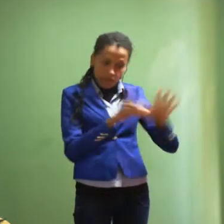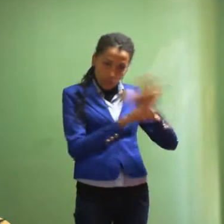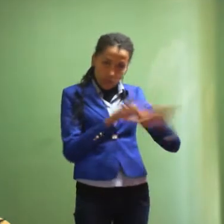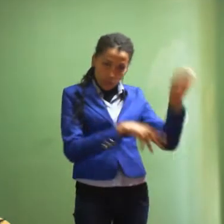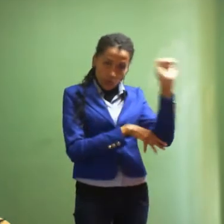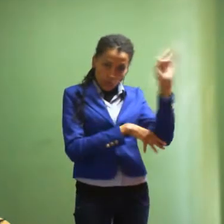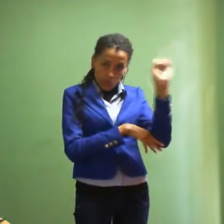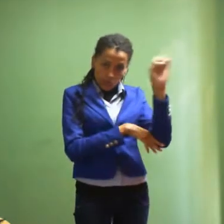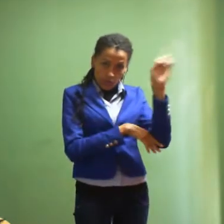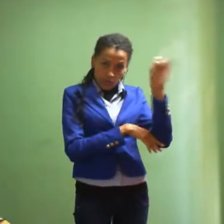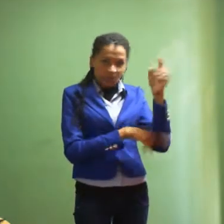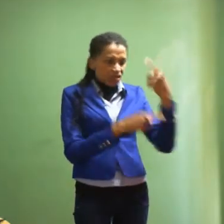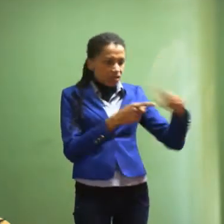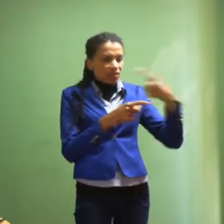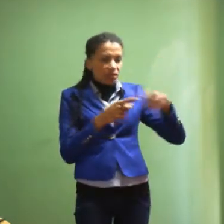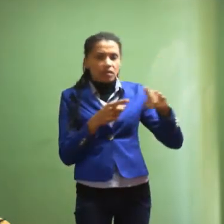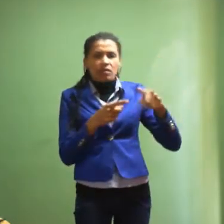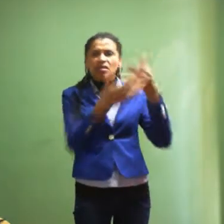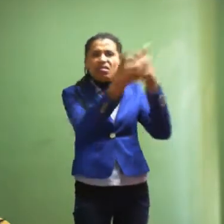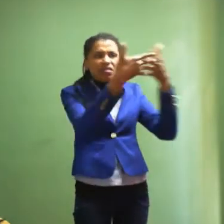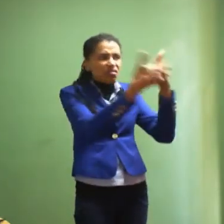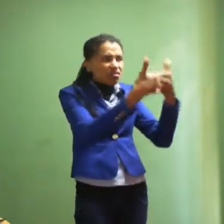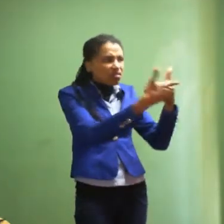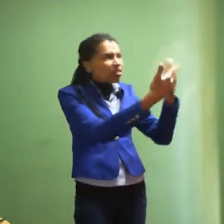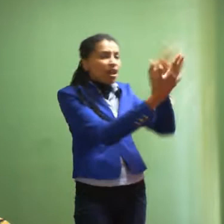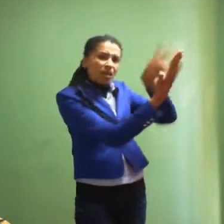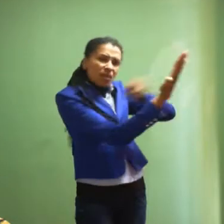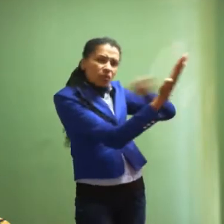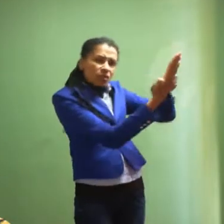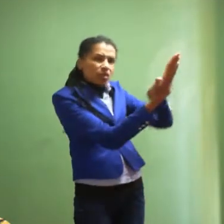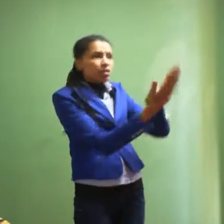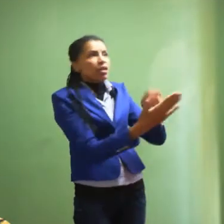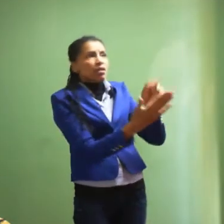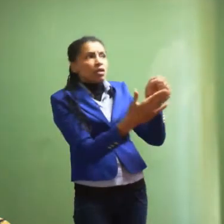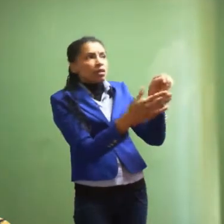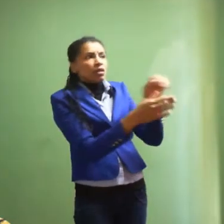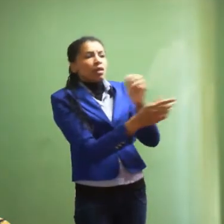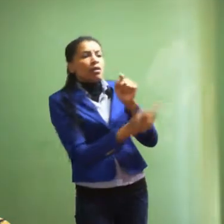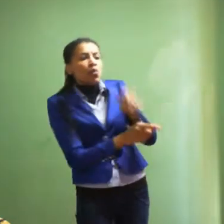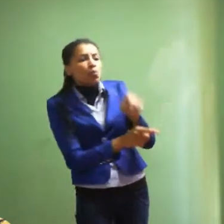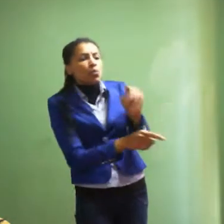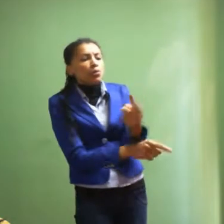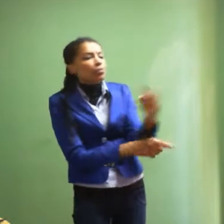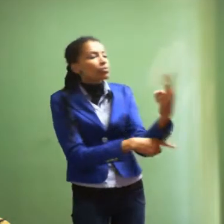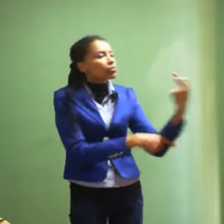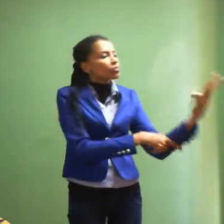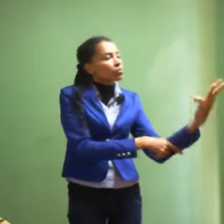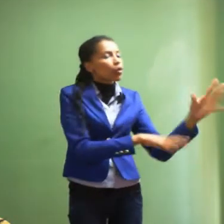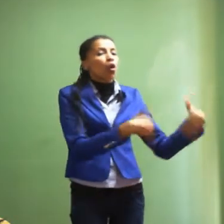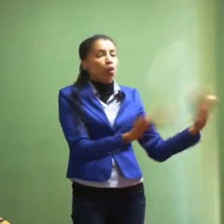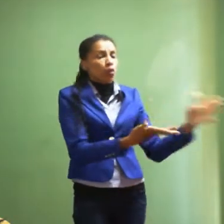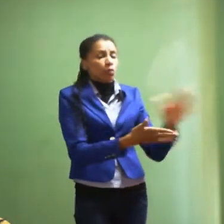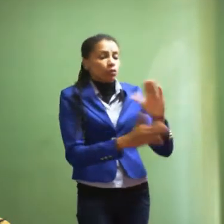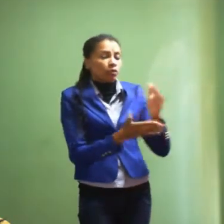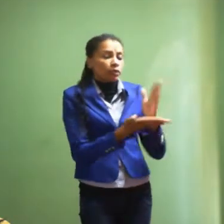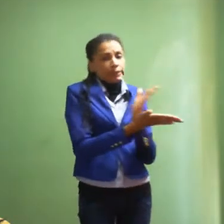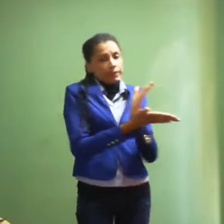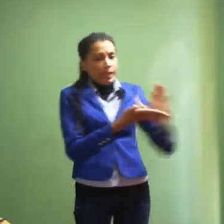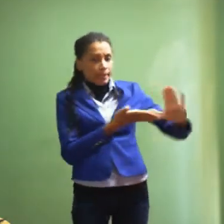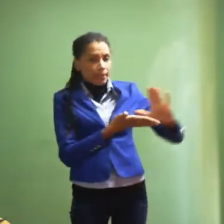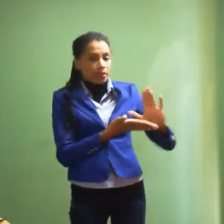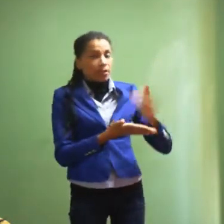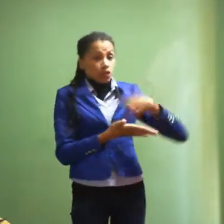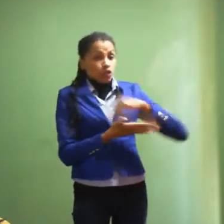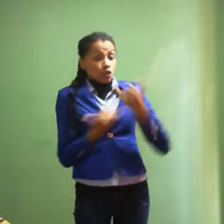videoconferencia sobre los diferentes momentos de la lengua escrita. Entonces, esa claridad en este momento, estamos hablando de cómo la podemos incorporar en los